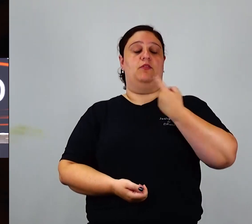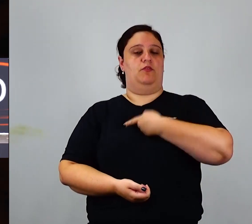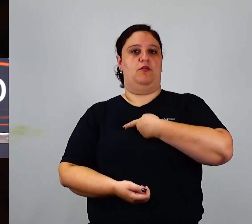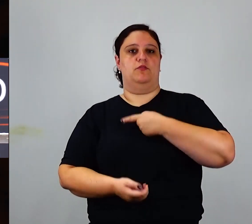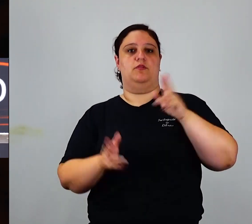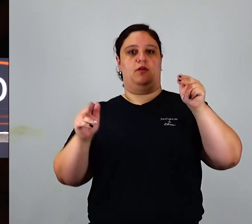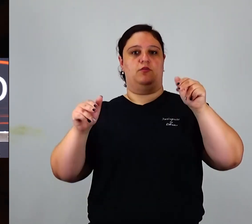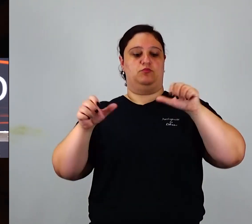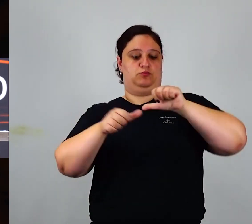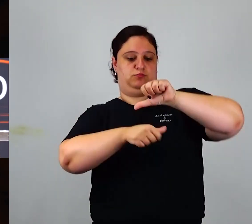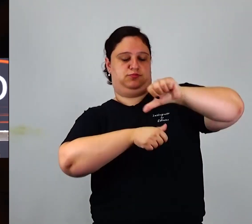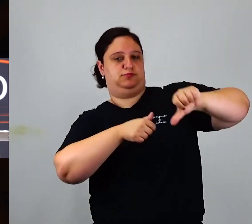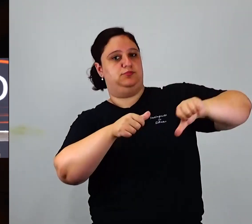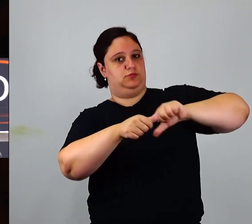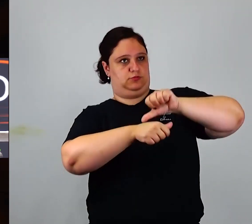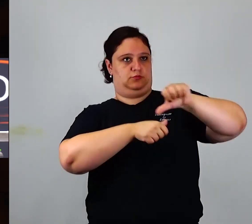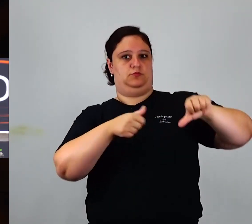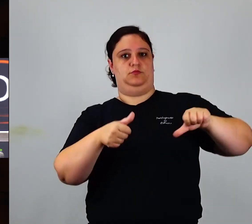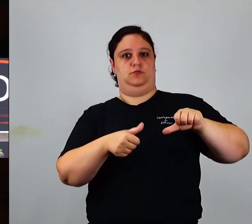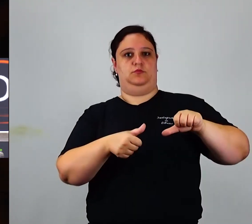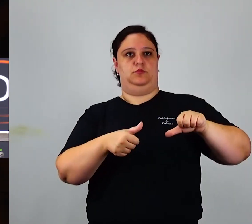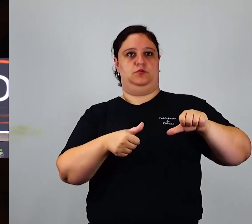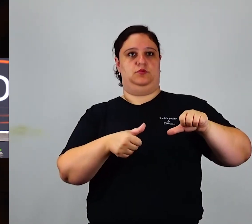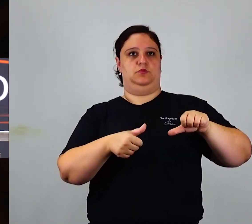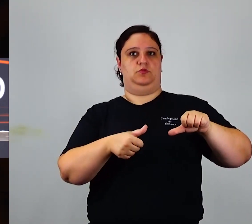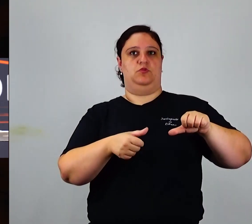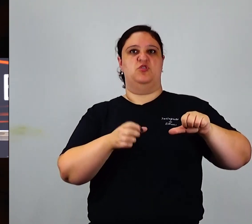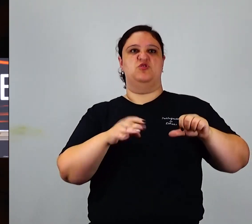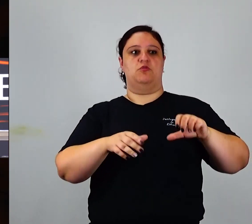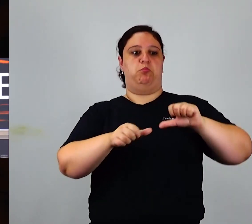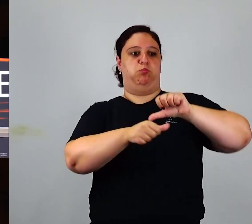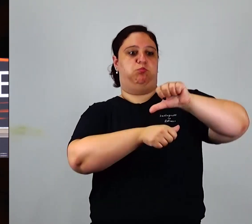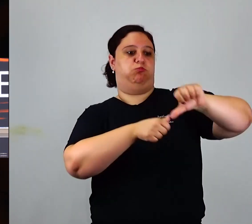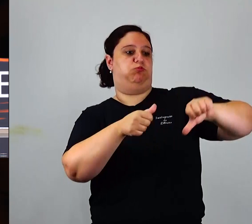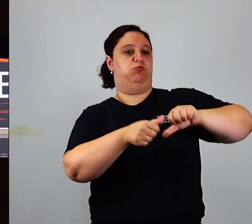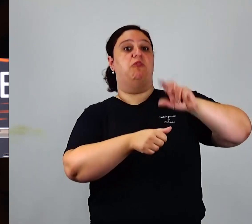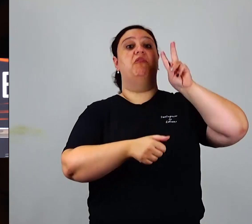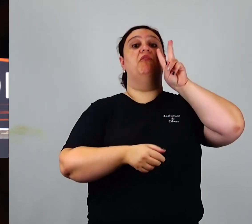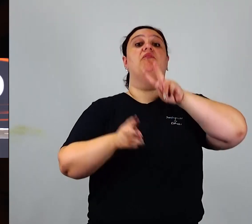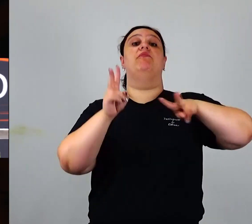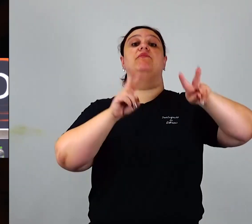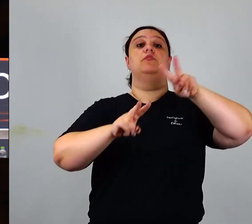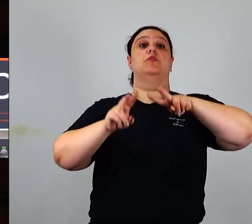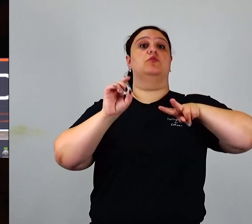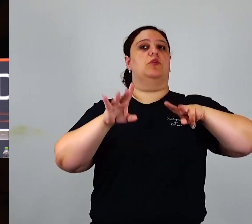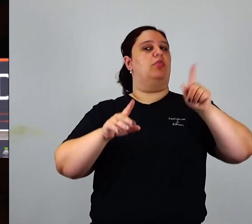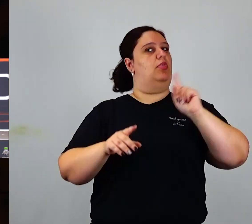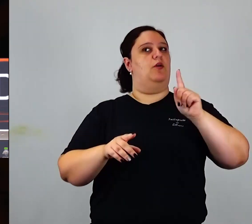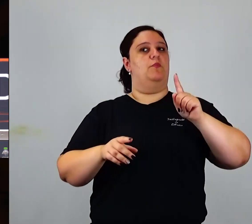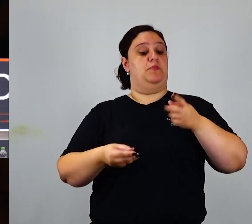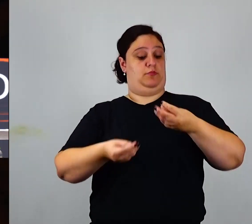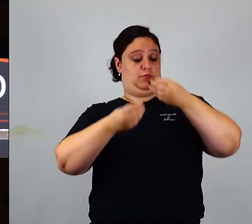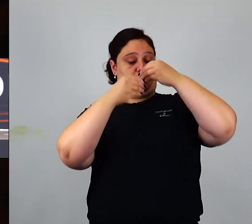transformação. Transformação não é mudança exterior, e sim o que acontece por dentro.